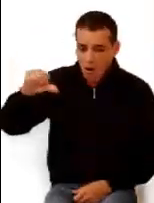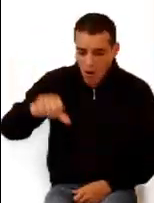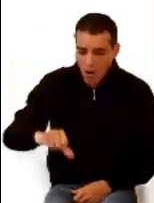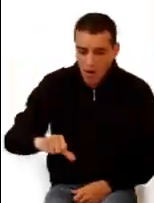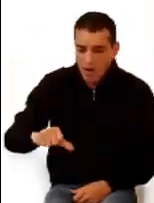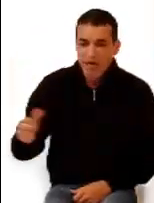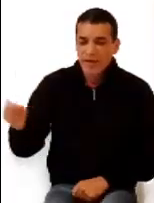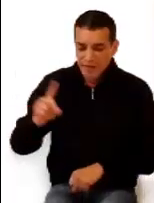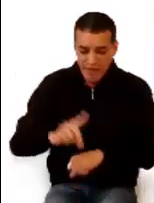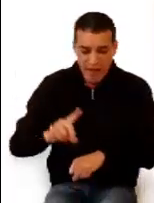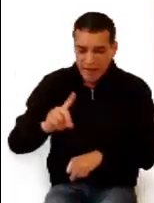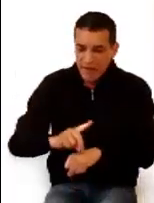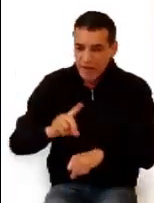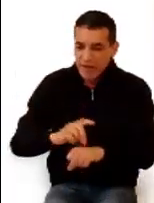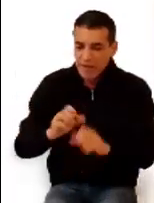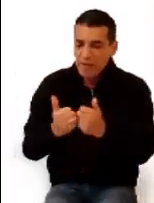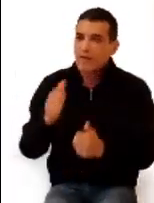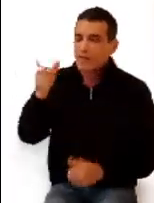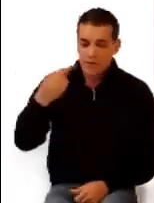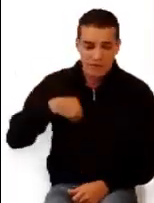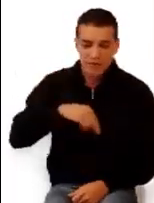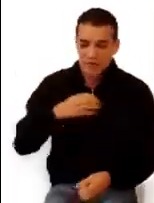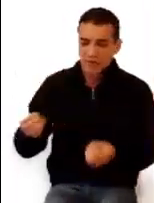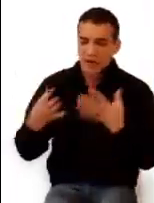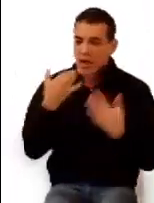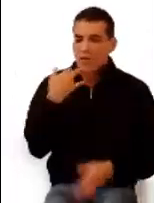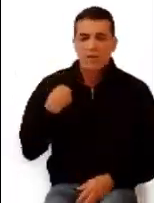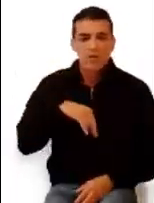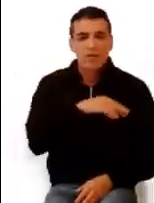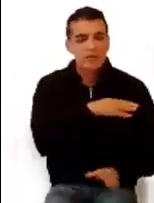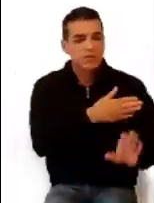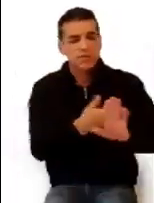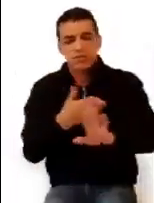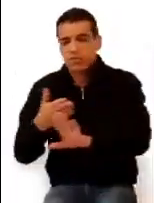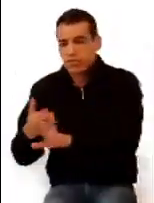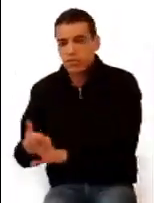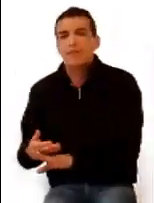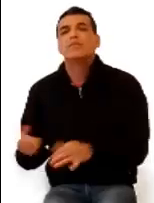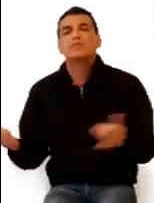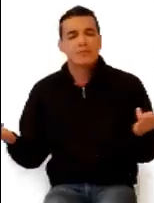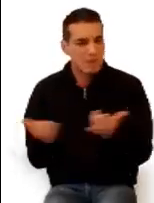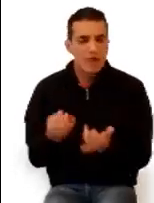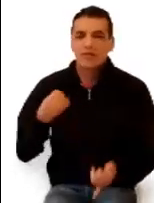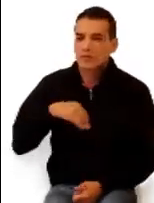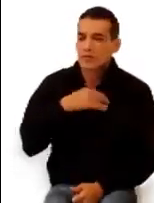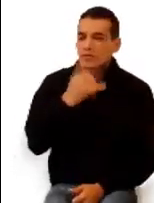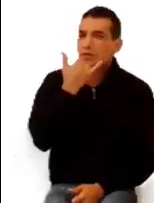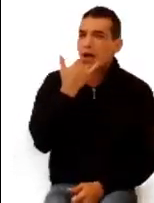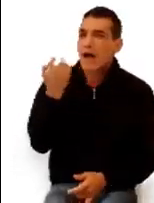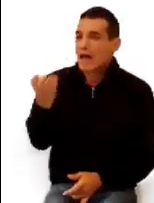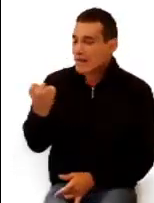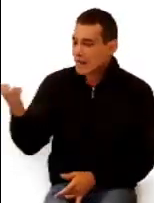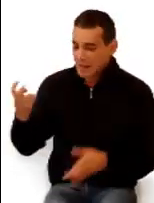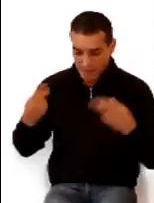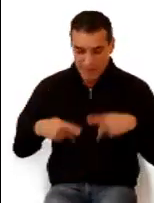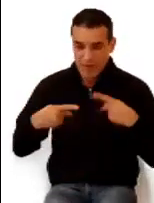pan de cada día, y perdona nuestras ofensas, puesto que también nosotros perdonamos a todo aquel